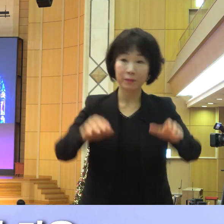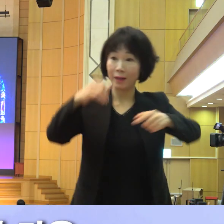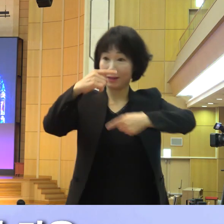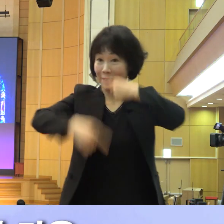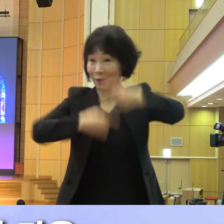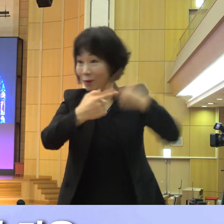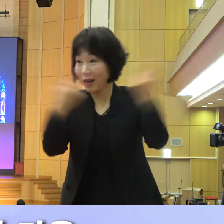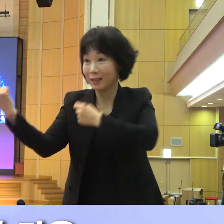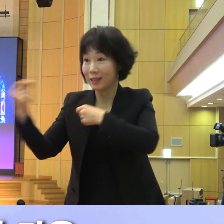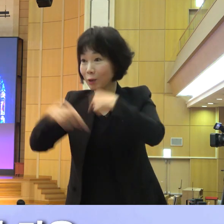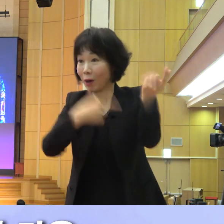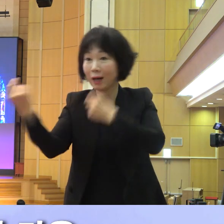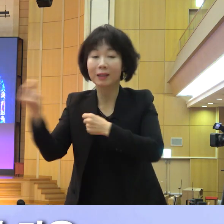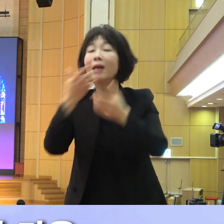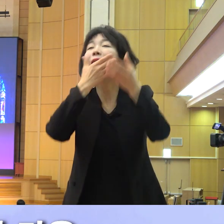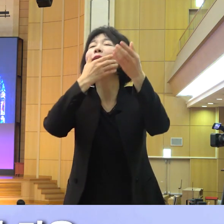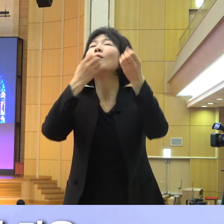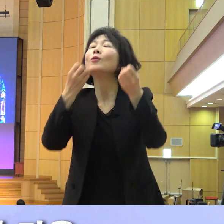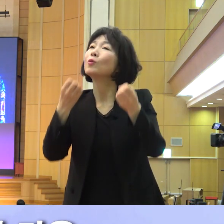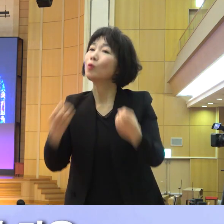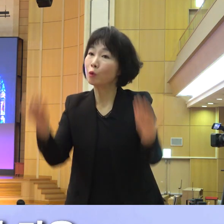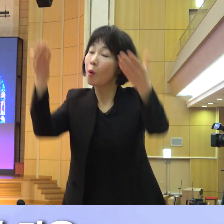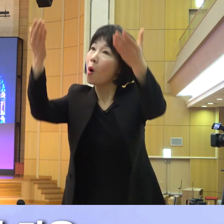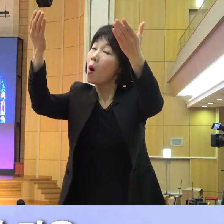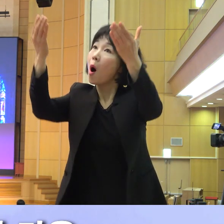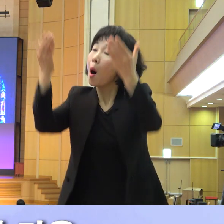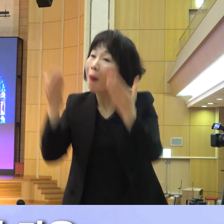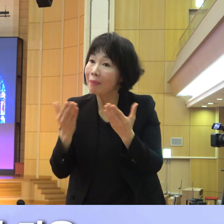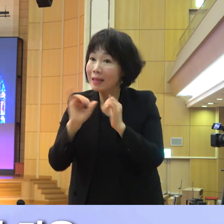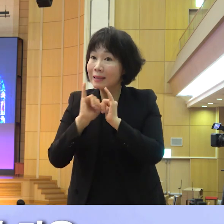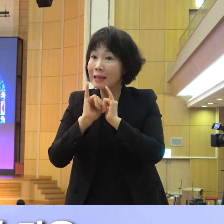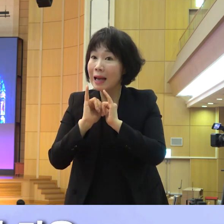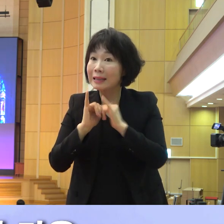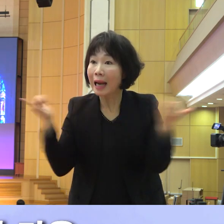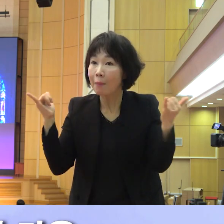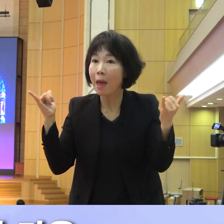제목을 따라하겠습니다. 축복받는 자의 마음.